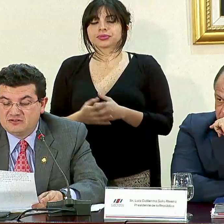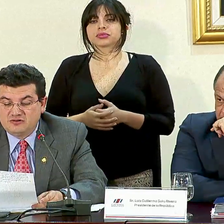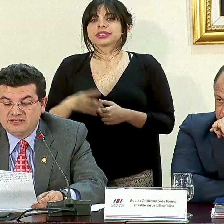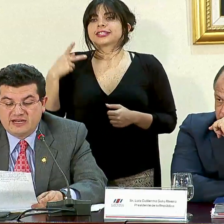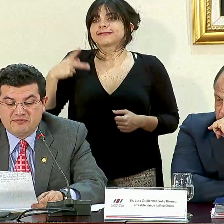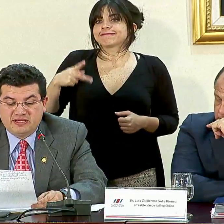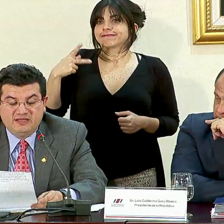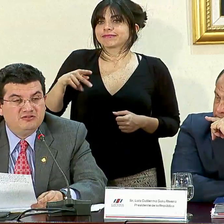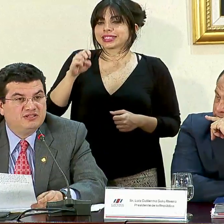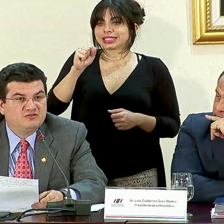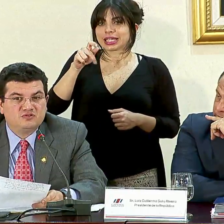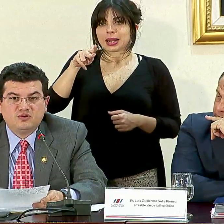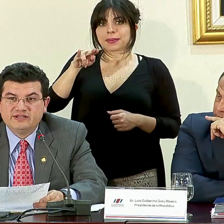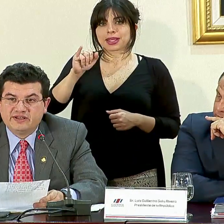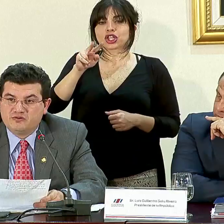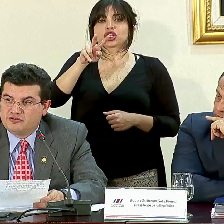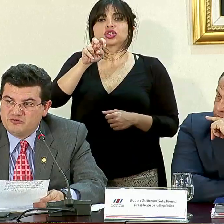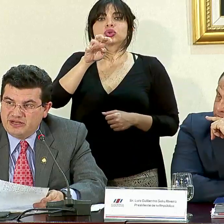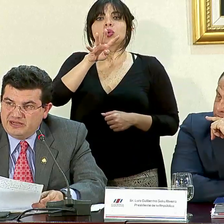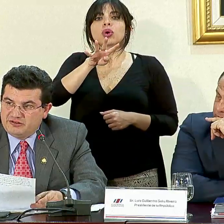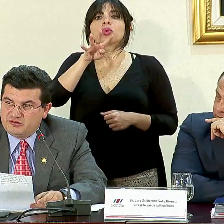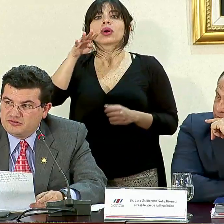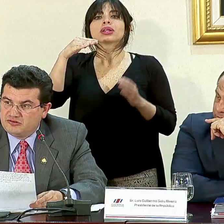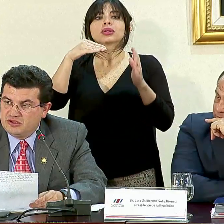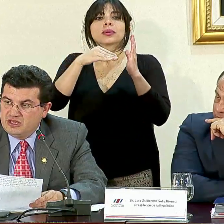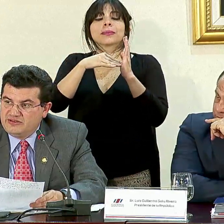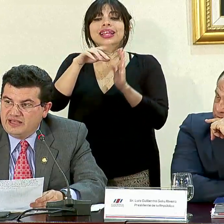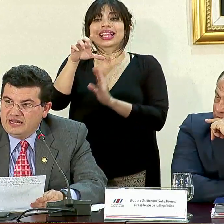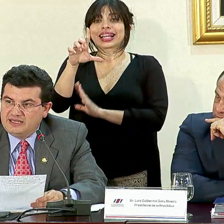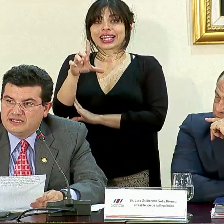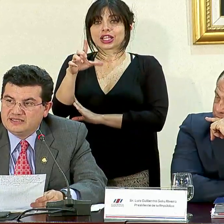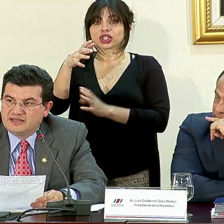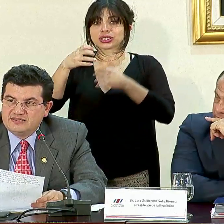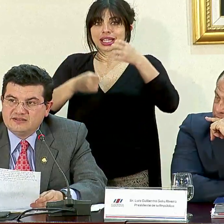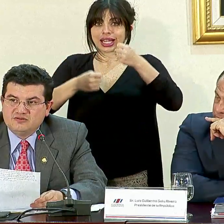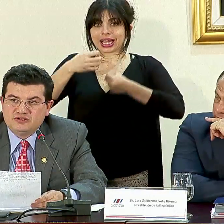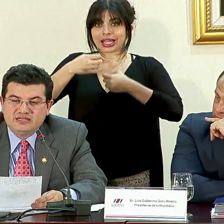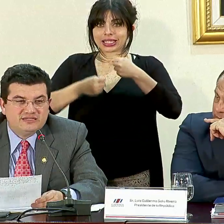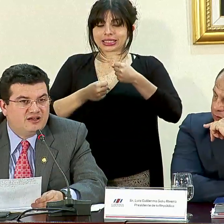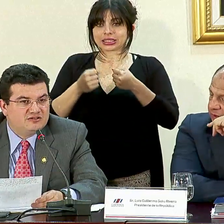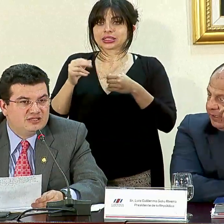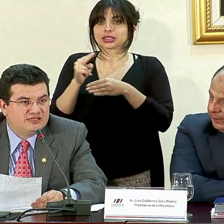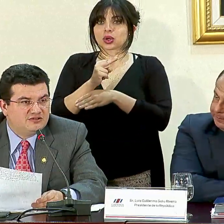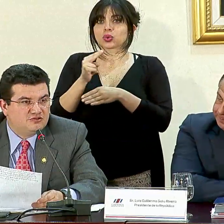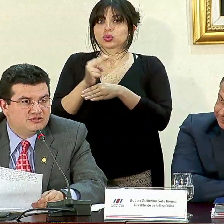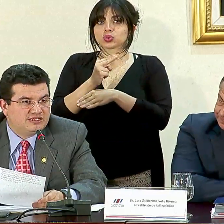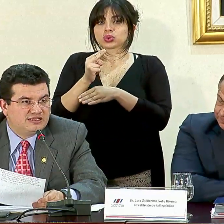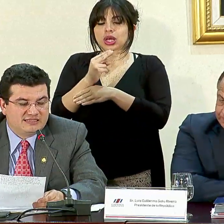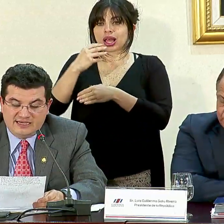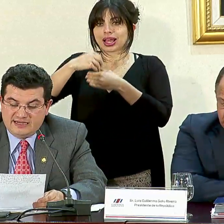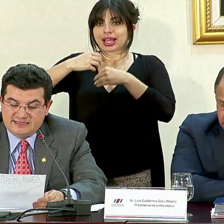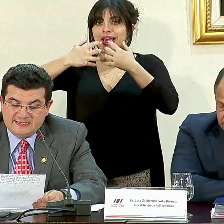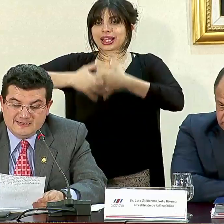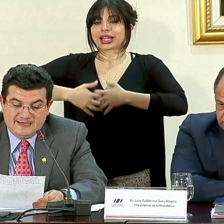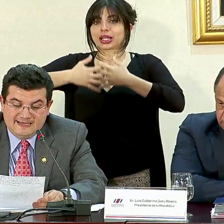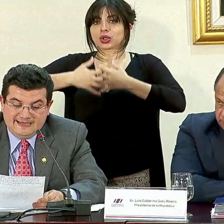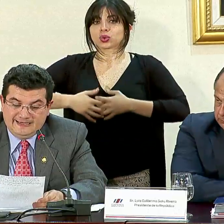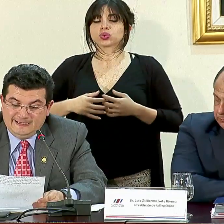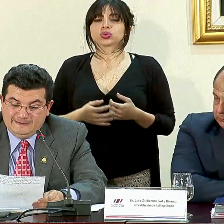en riesgo en Sarapiquí 244 mil litros de leche que están siendo utilizados en las industrias